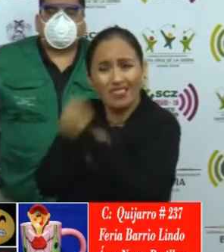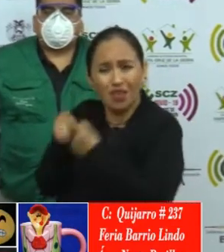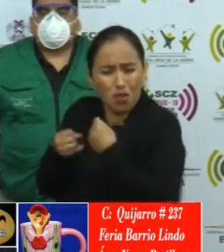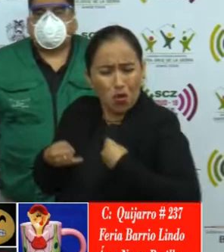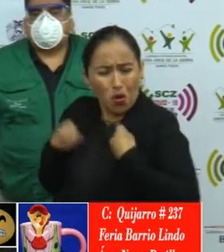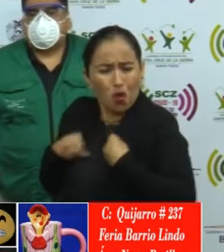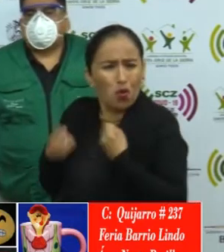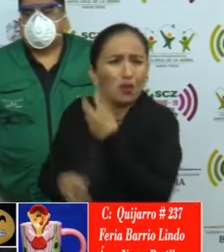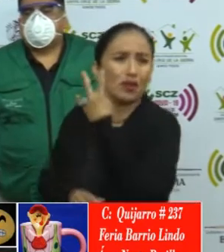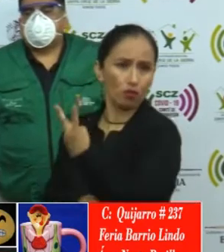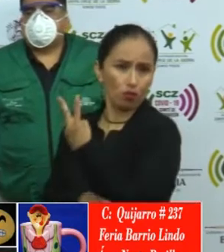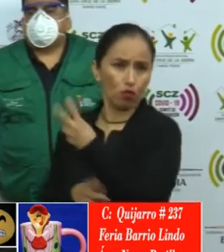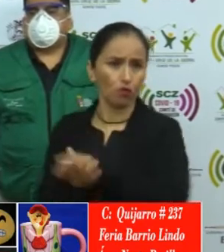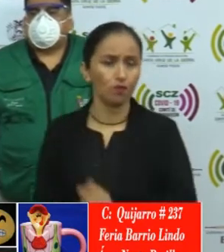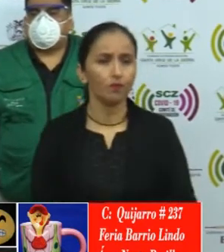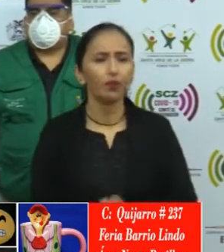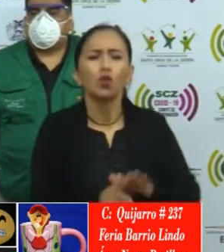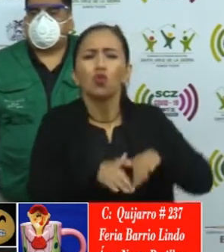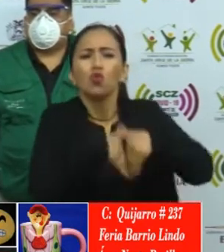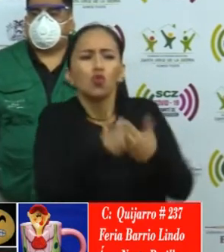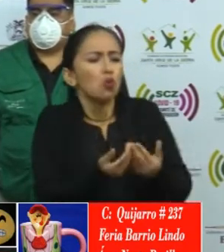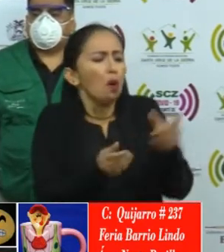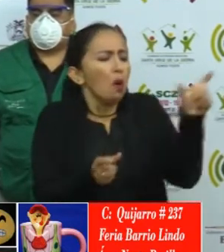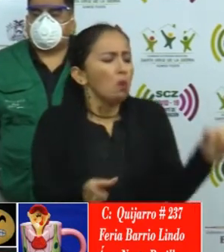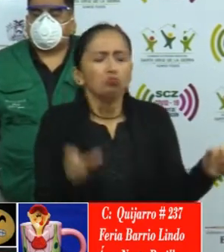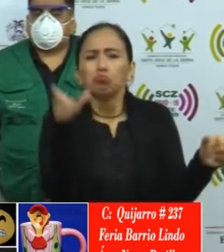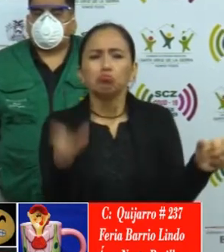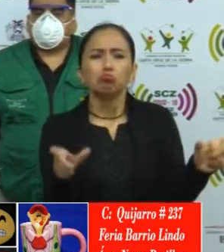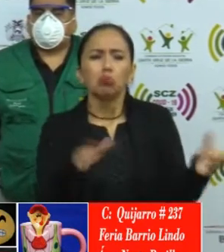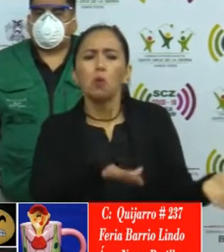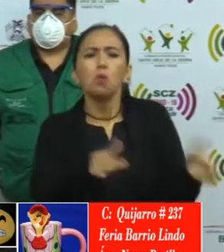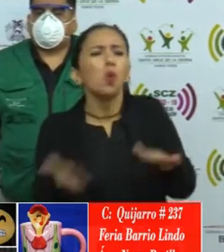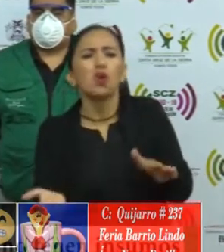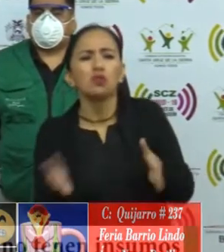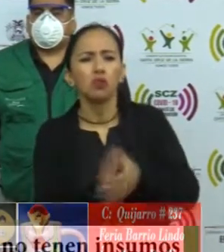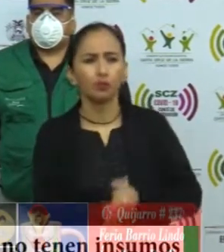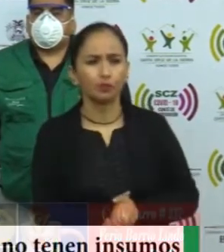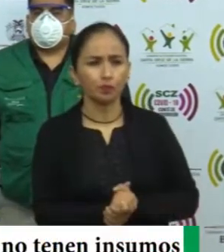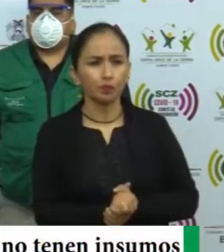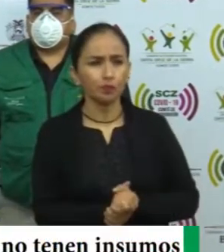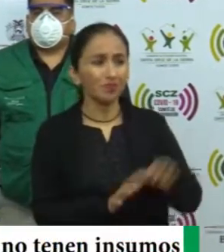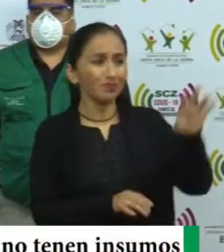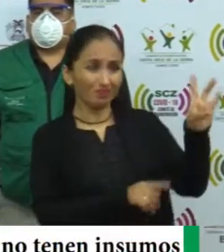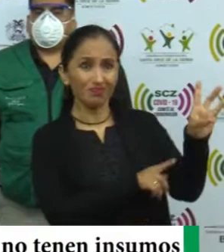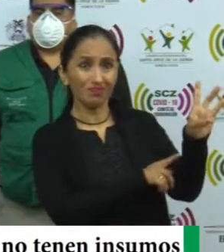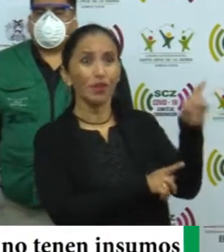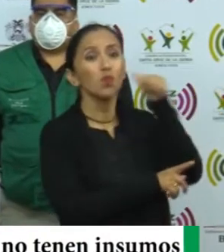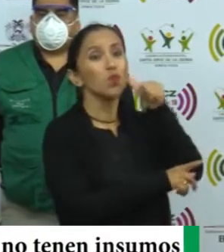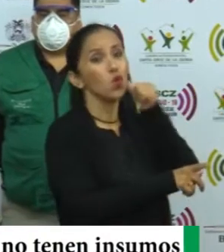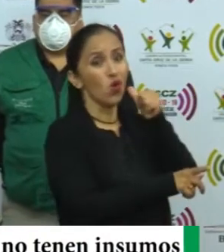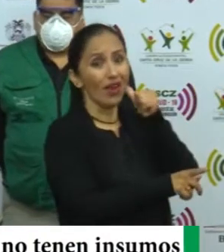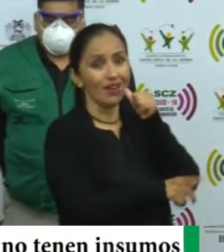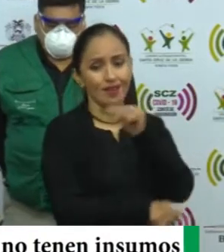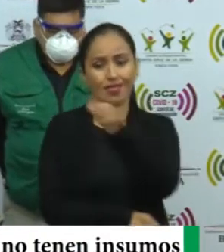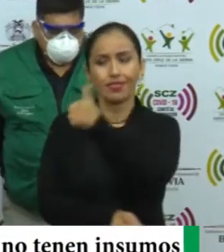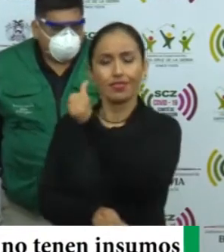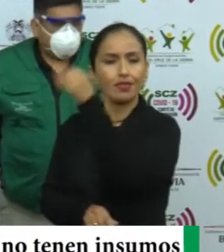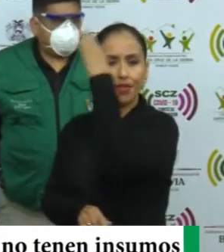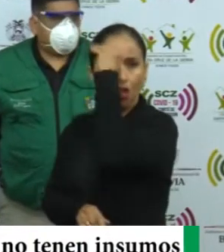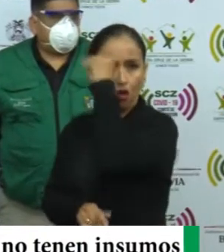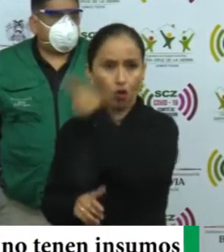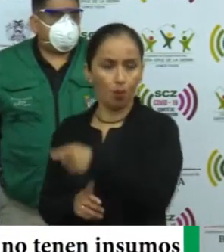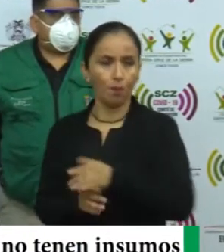casos. La distribución de los fallecidos, 7 femeninos, 10